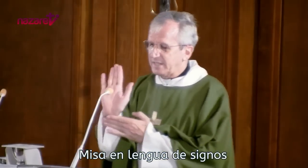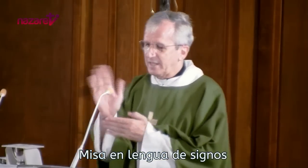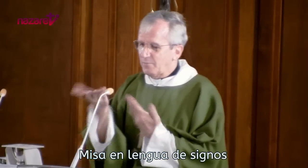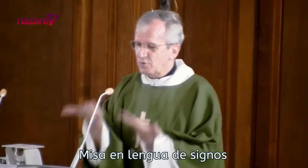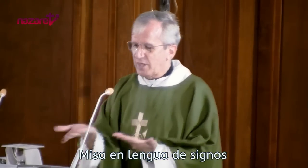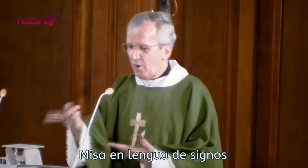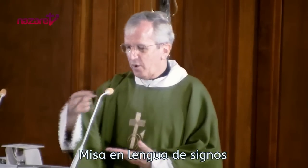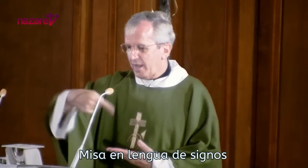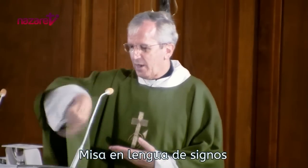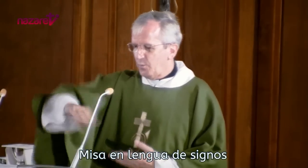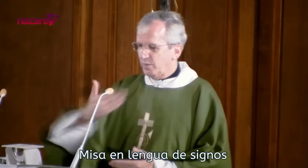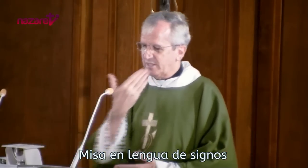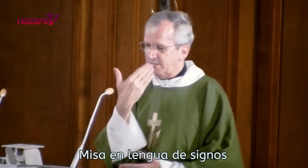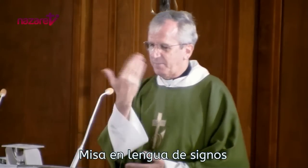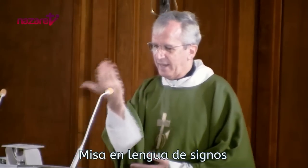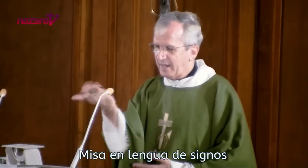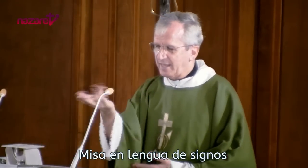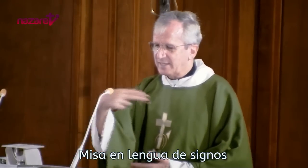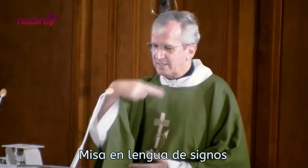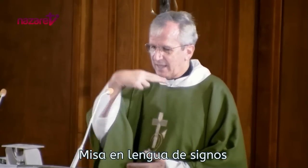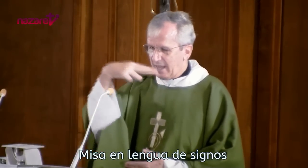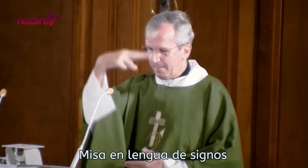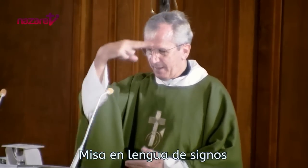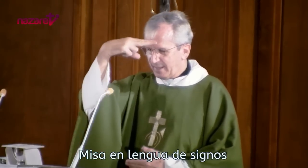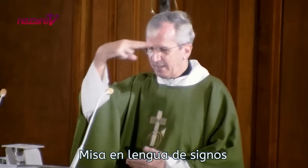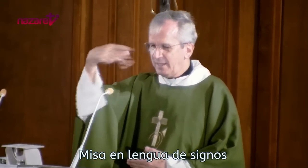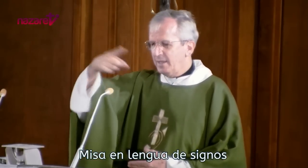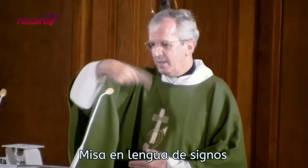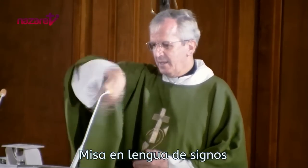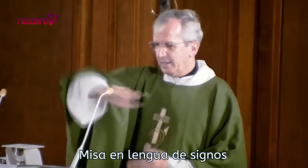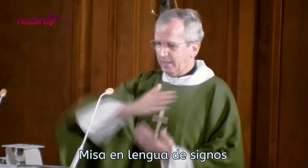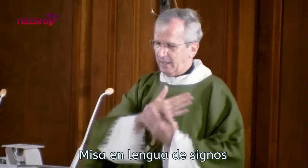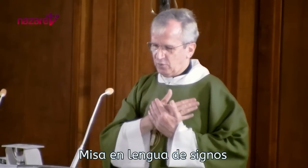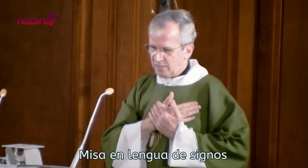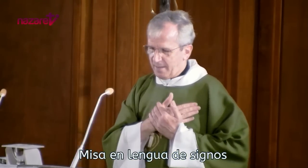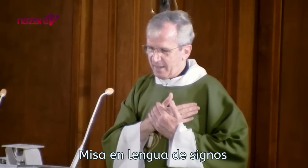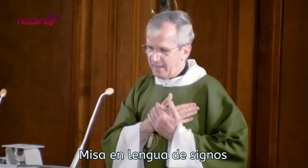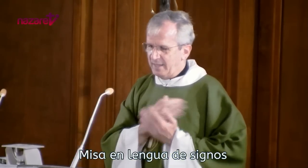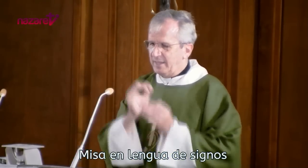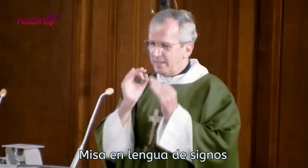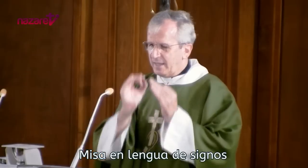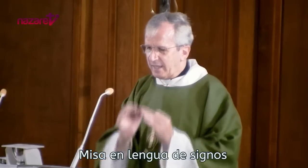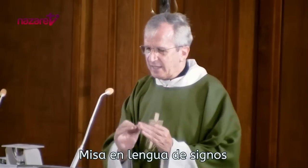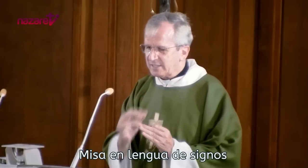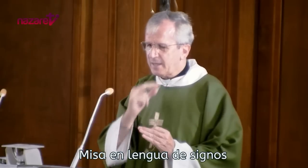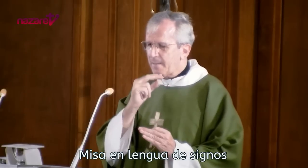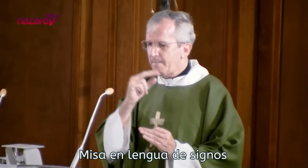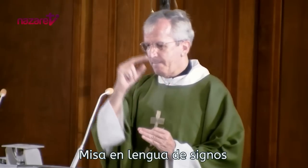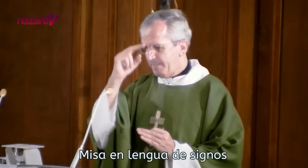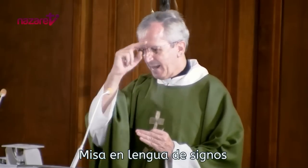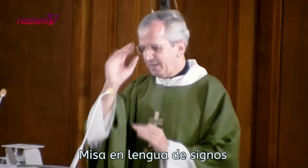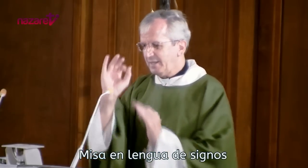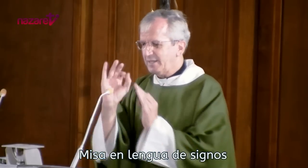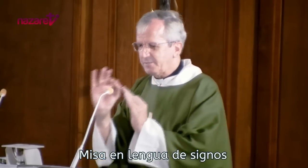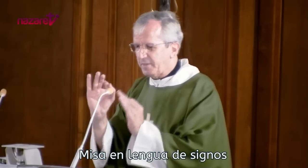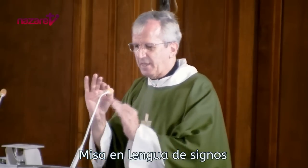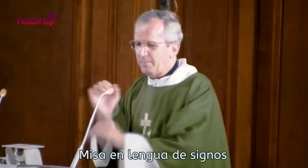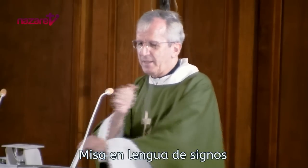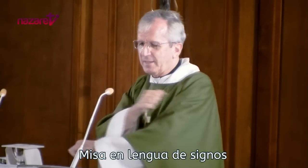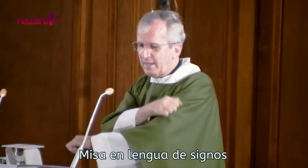Presentemos ahora nuestras plegarias al Padre que nos ama y que es Padre especialmente de